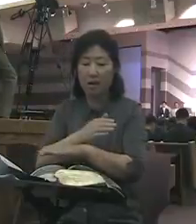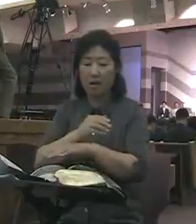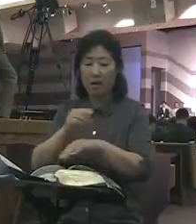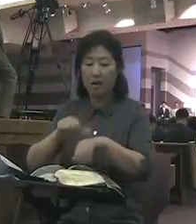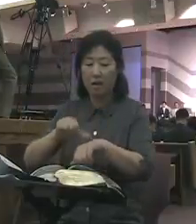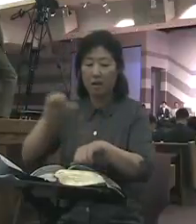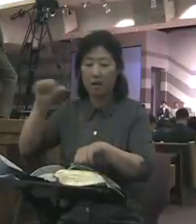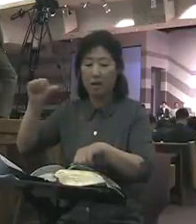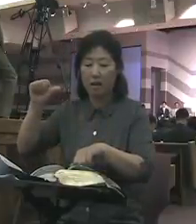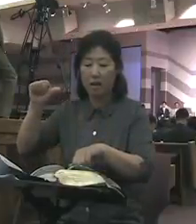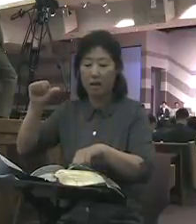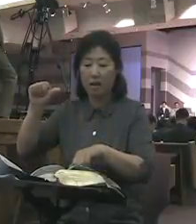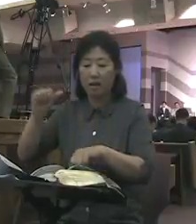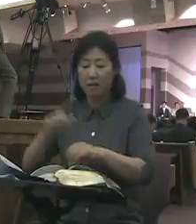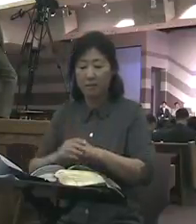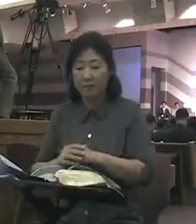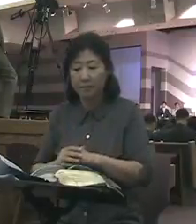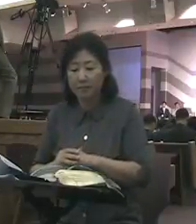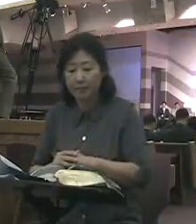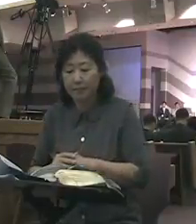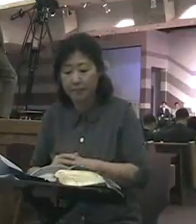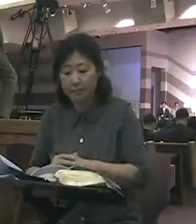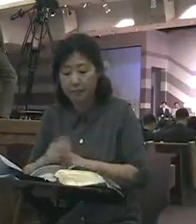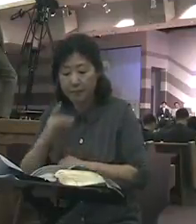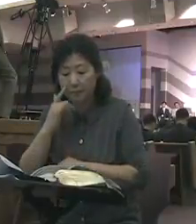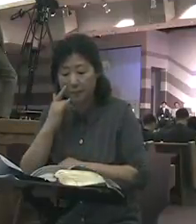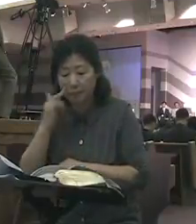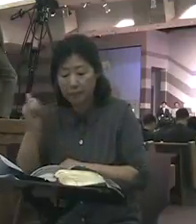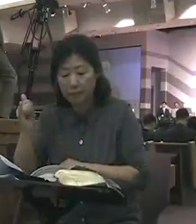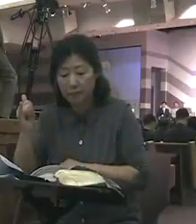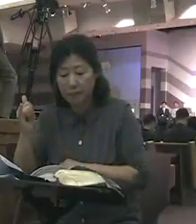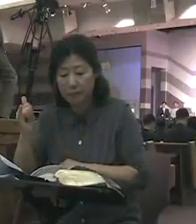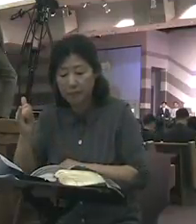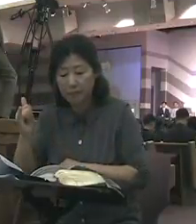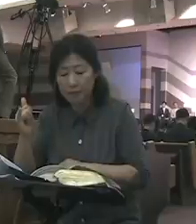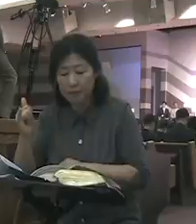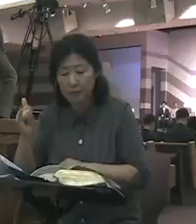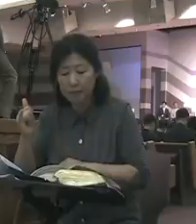주변의 커플들 참고하셔서 부모님들의